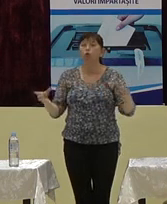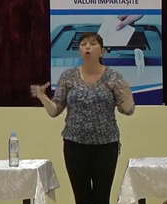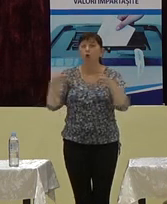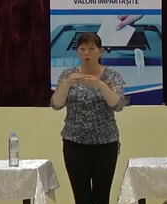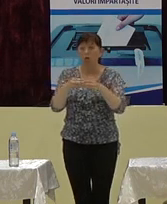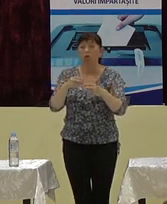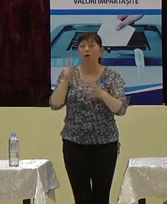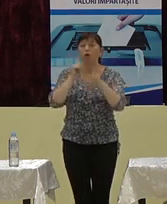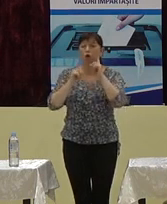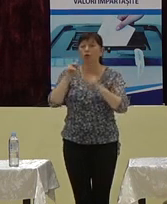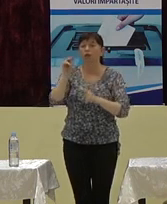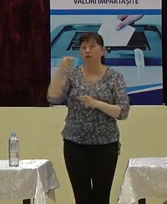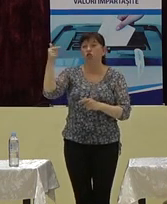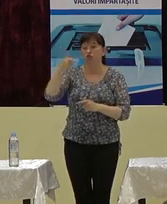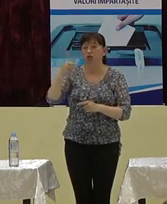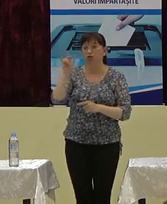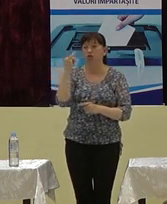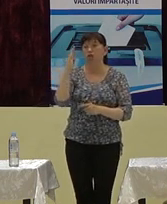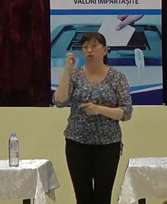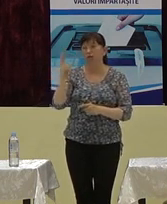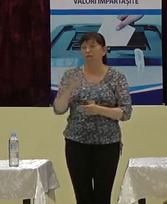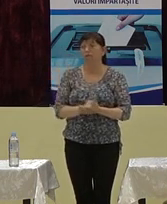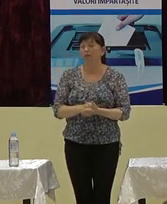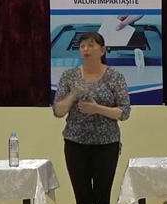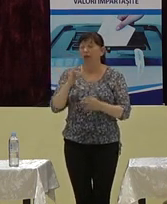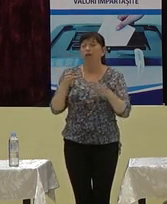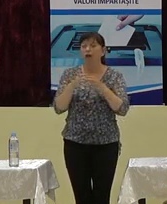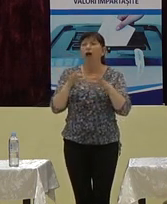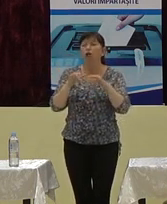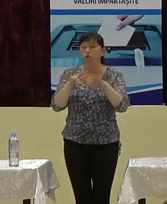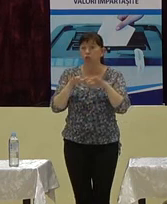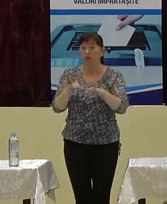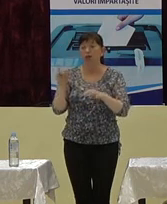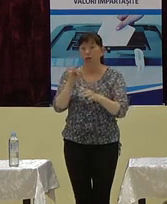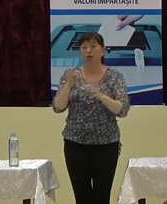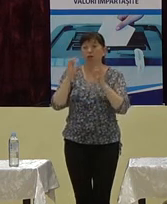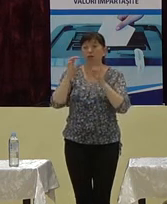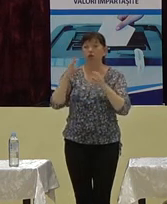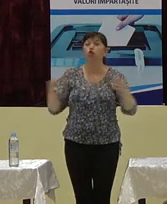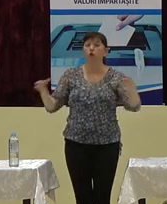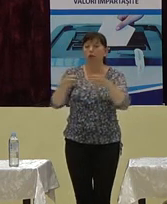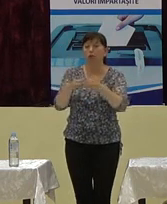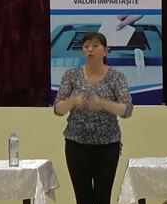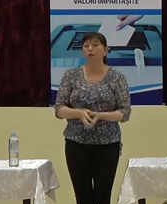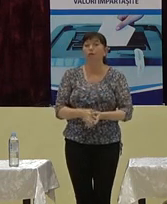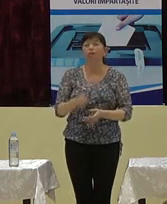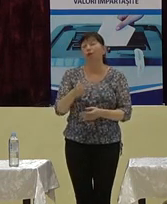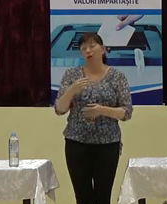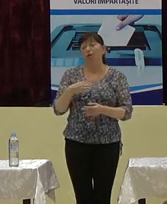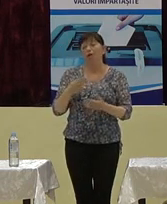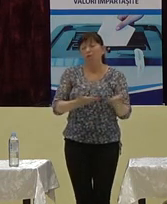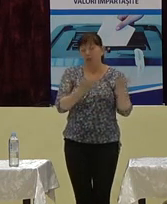Congresul Civic și Partidul Politic Partidul Acțiune și Solidaritate. Vă invităm să fiți alături de